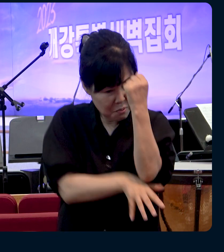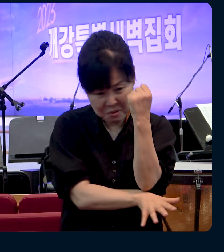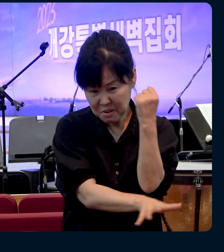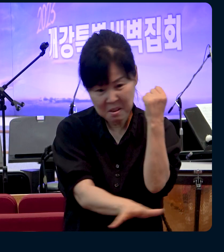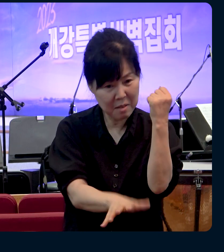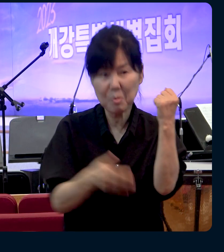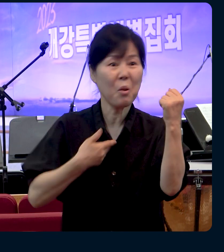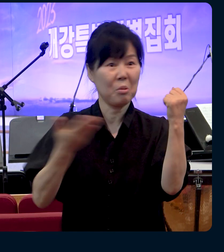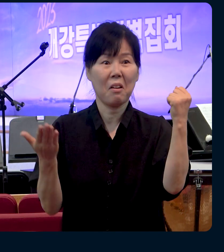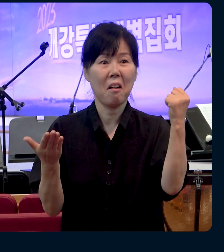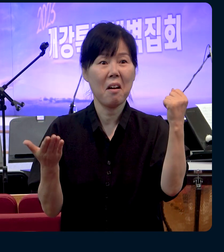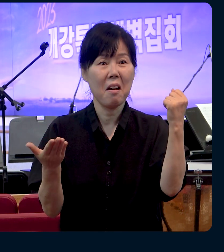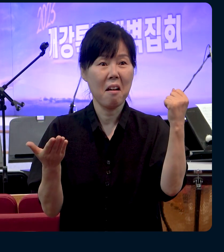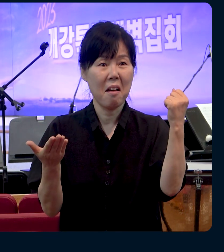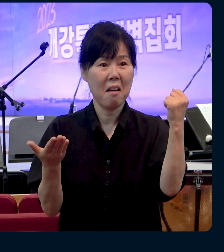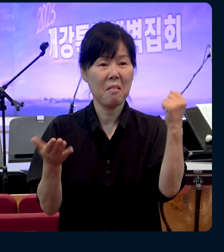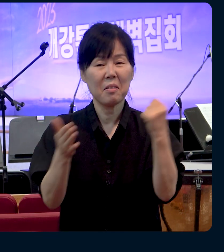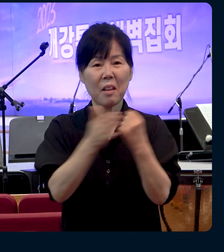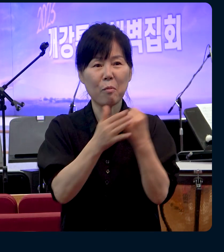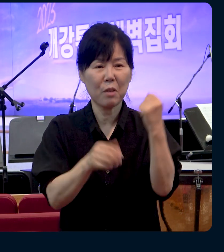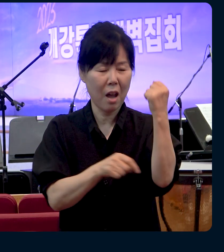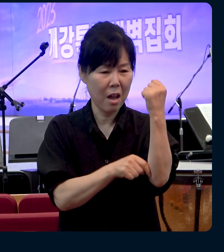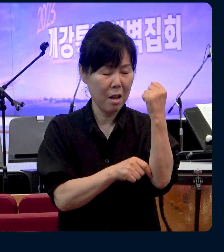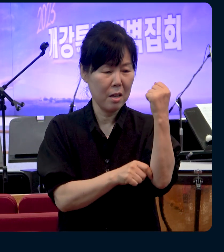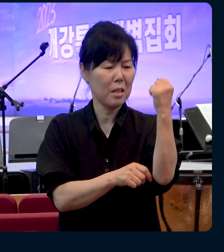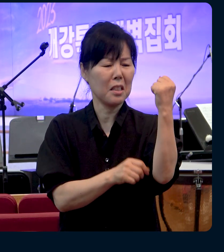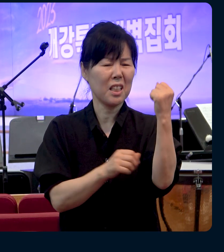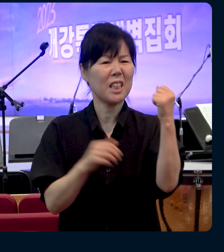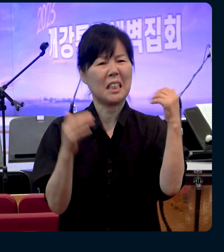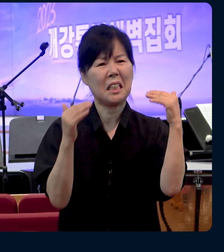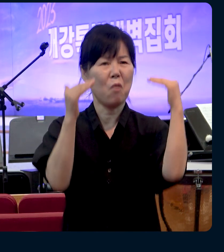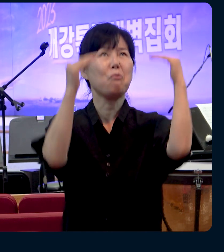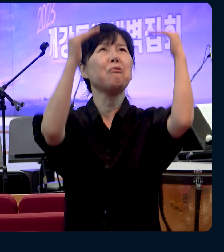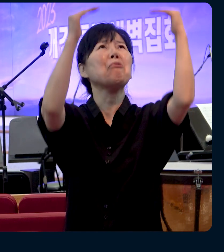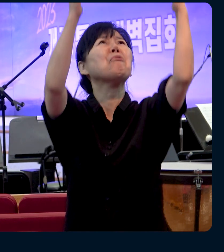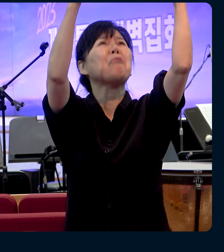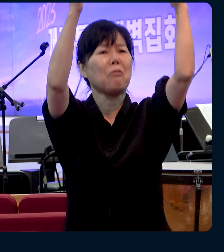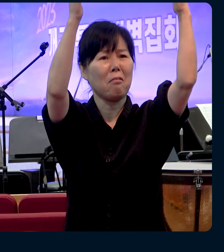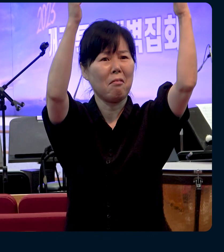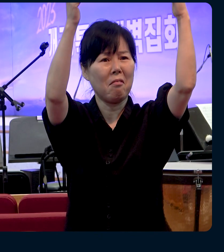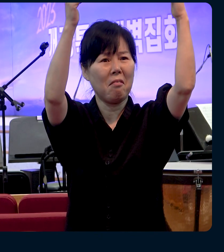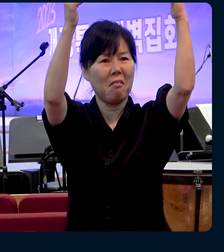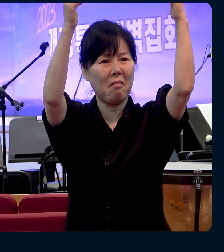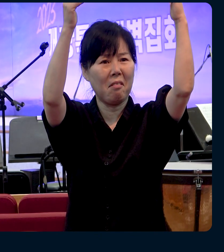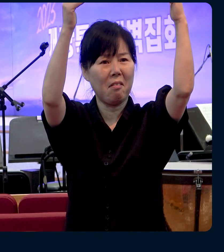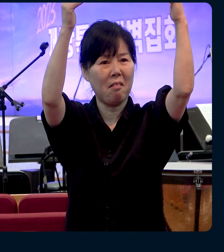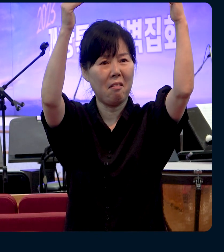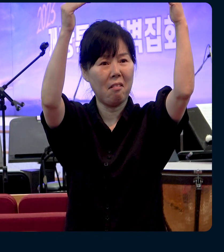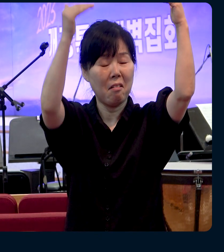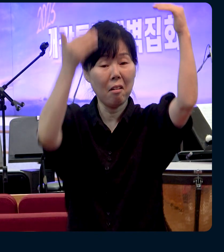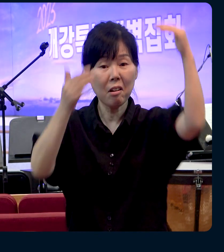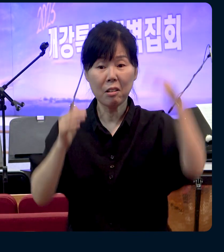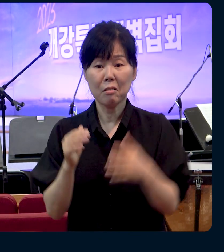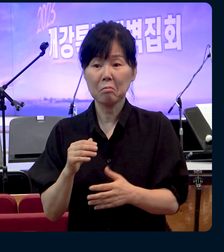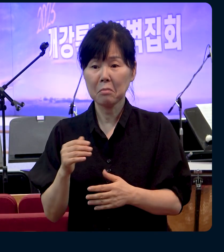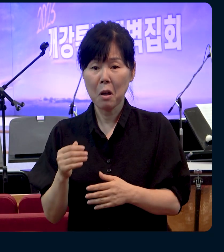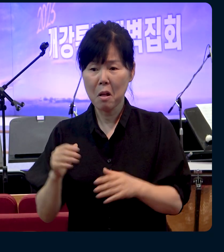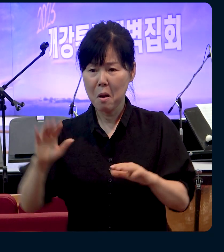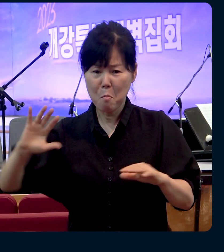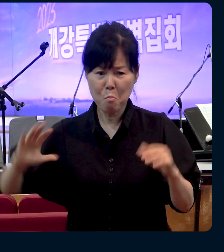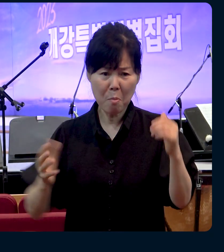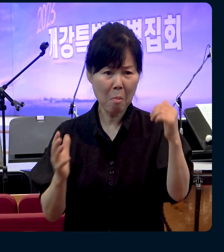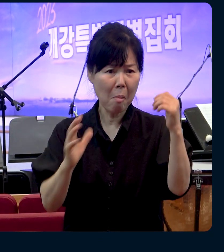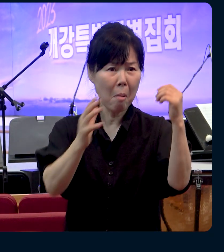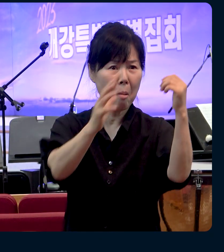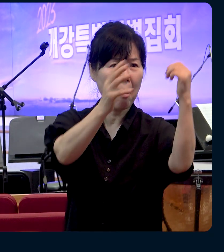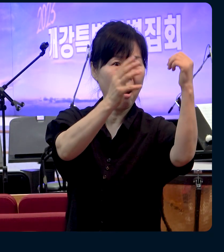않아도 물들을 다 흡수하니까 오히려 빨리 자라는 거예요. 그러다가 토네이도나 이런 바람 한번